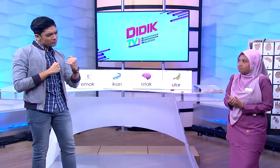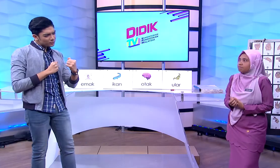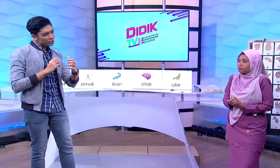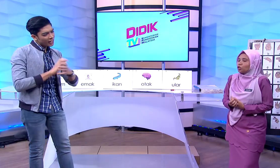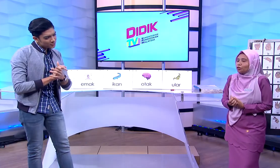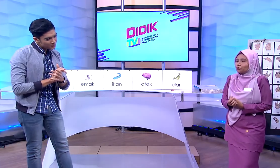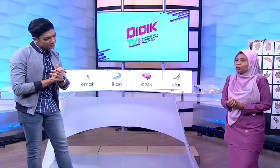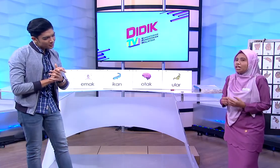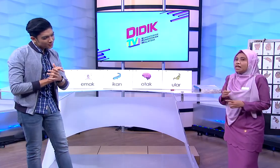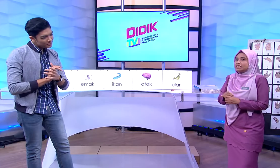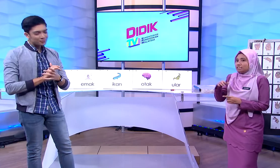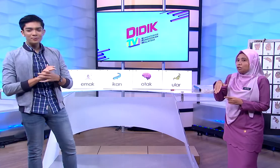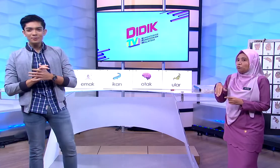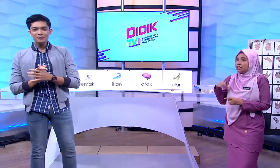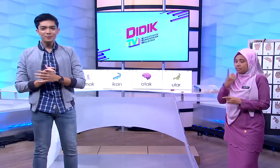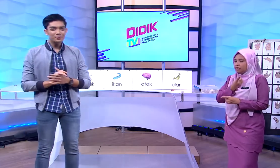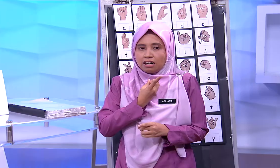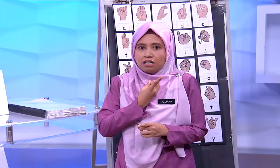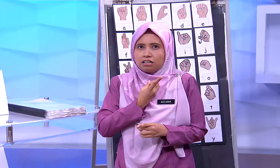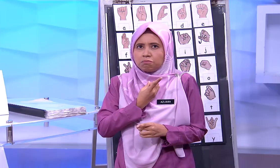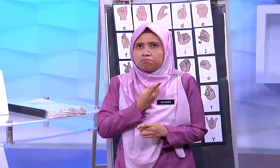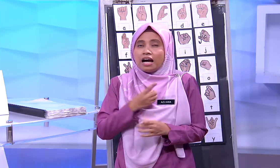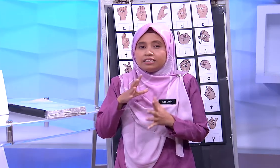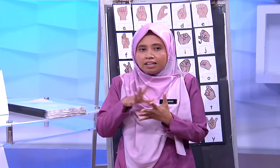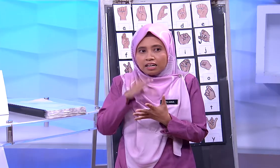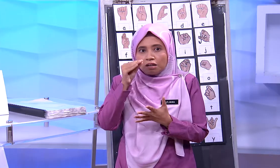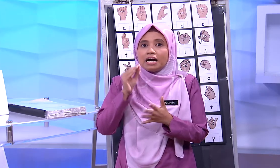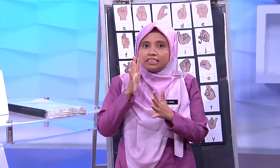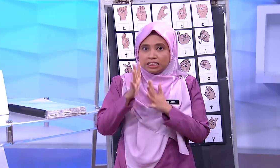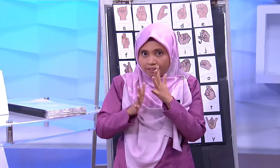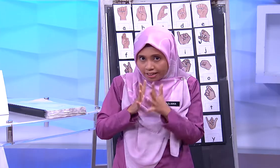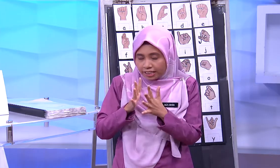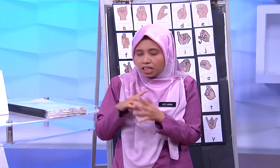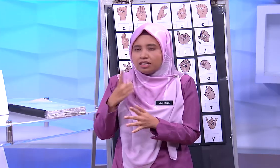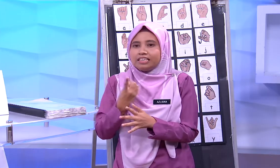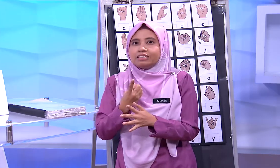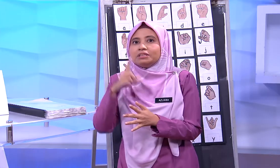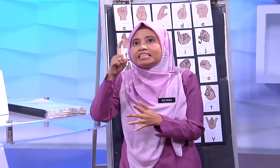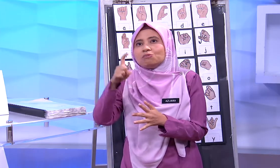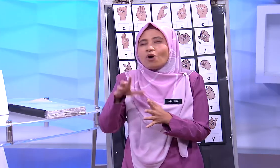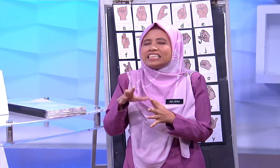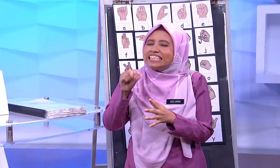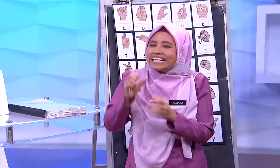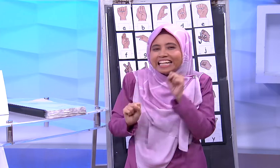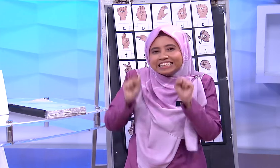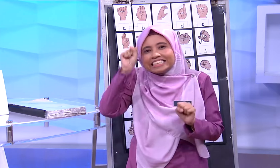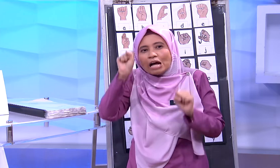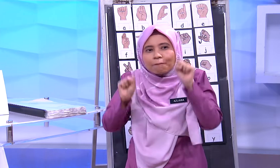engkau betul-betul Sebelum kita belajar bahasa isyarat kita mesti buat sedikit senam